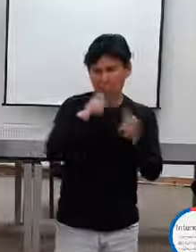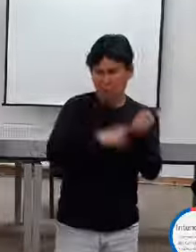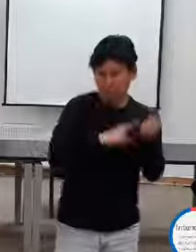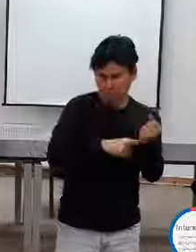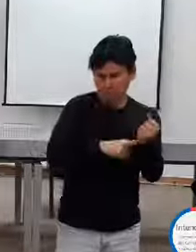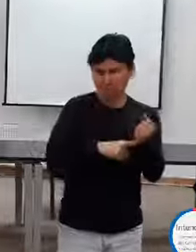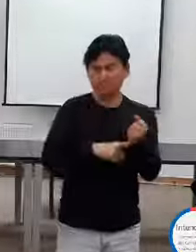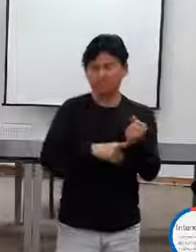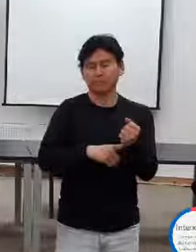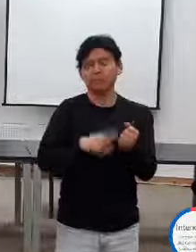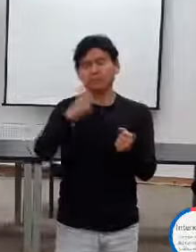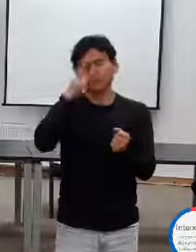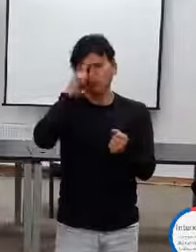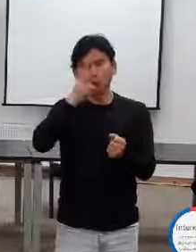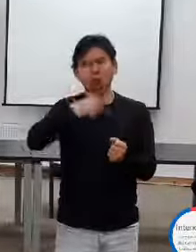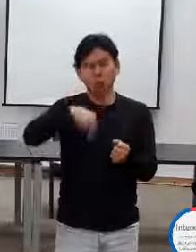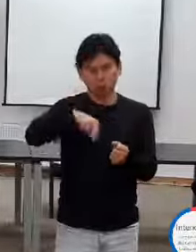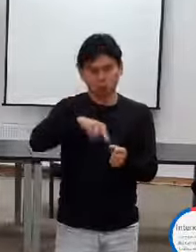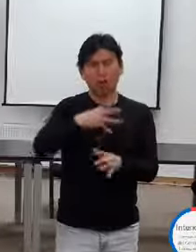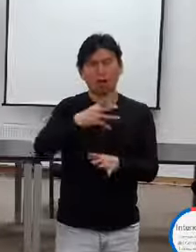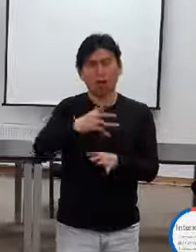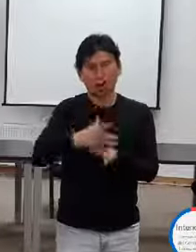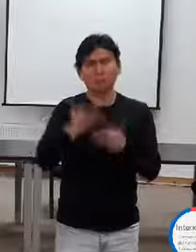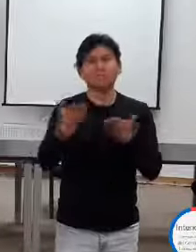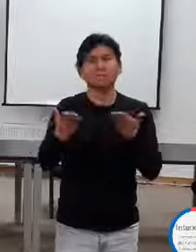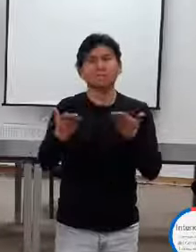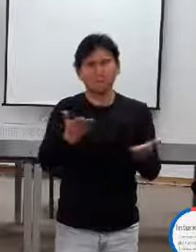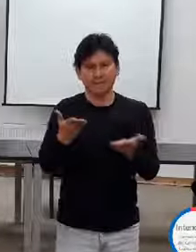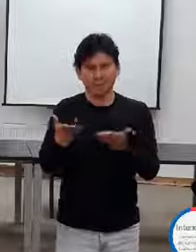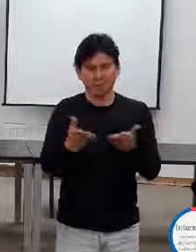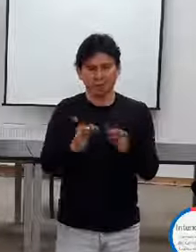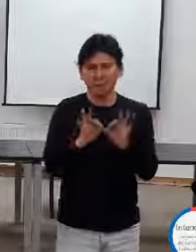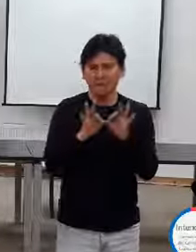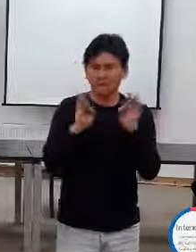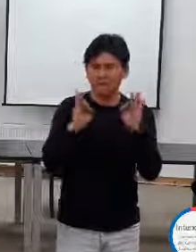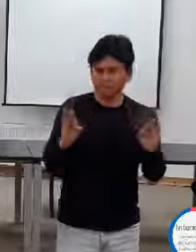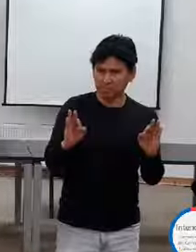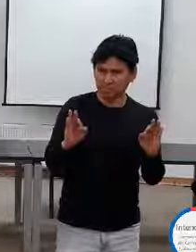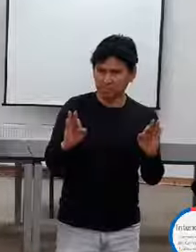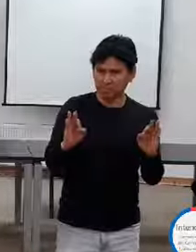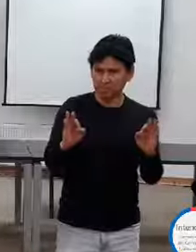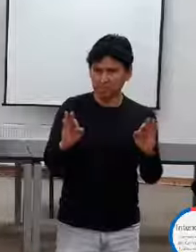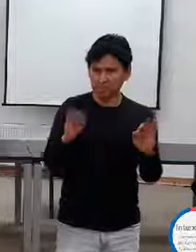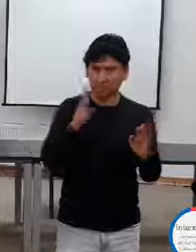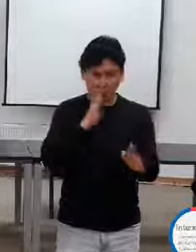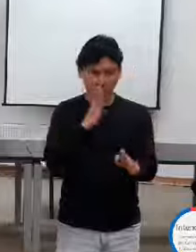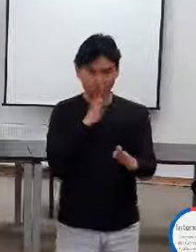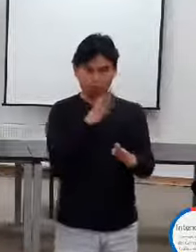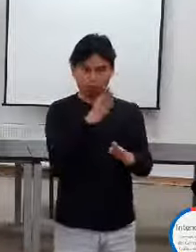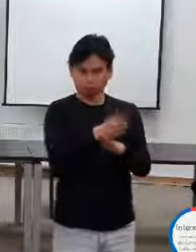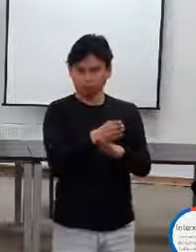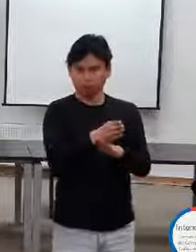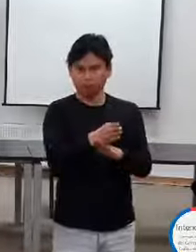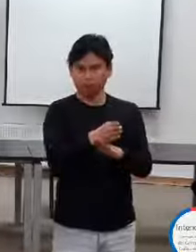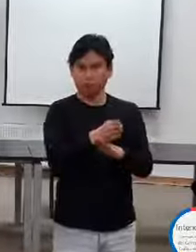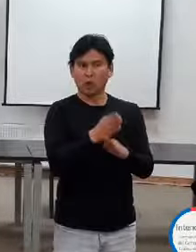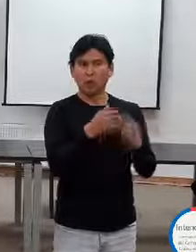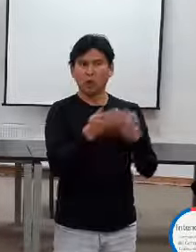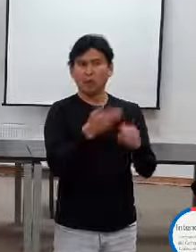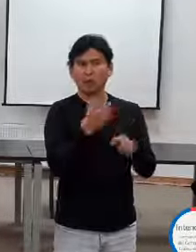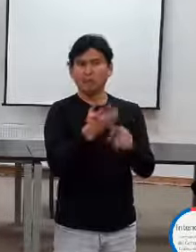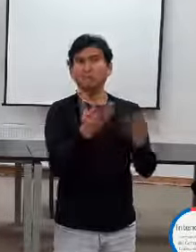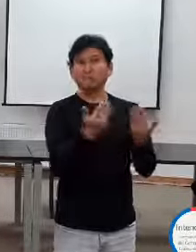obstante a ello nosotros igual tenemos un servicio especializado para poder concurrir oportunamente en aquellos casos donde